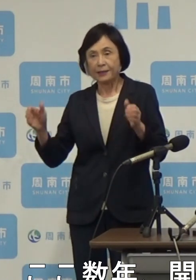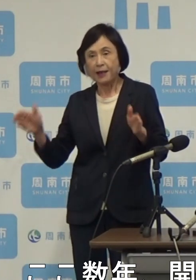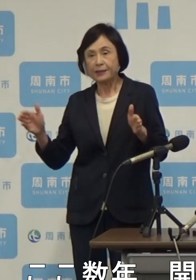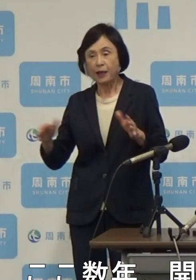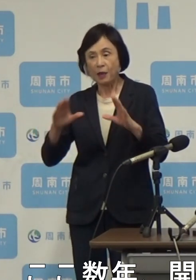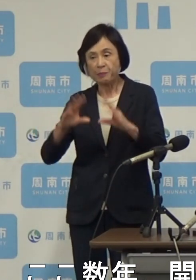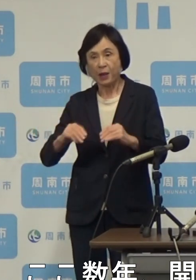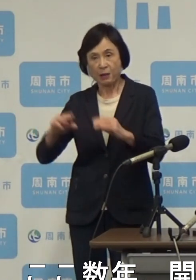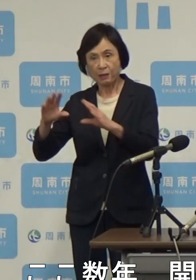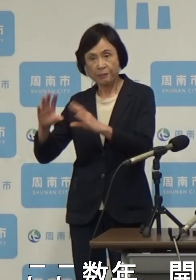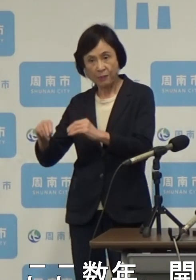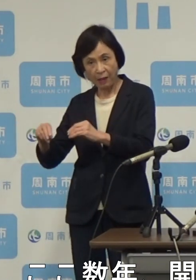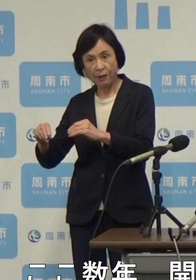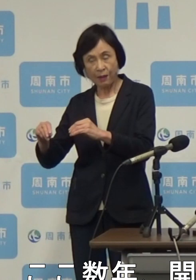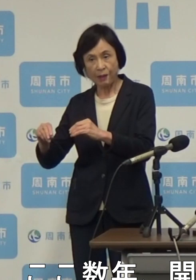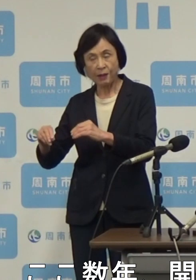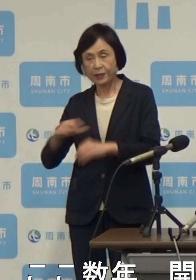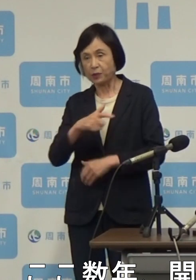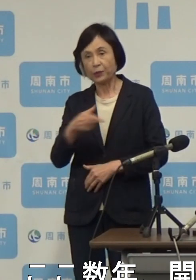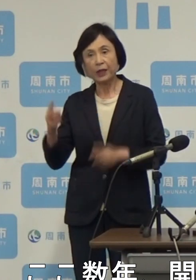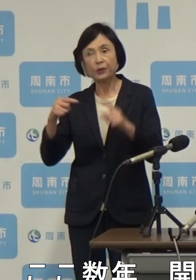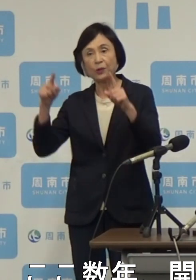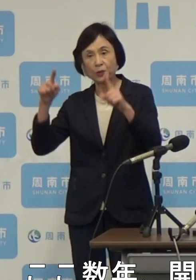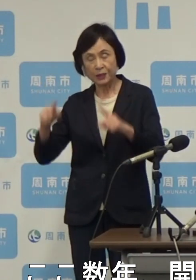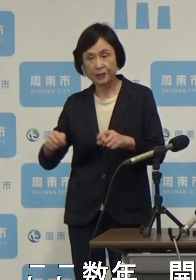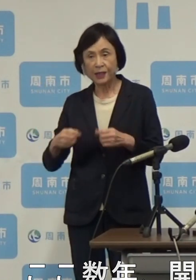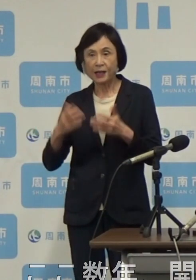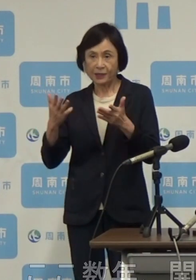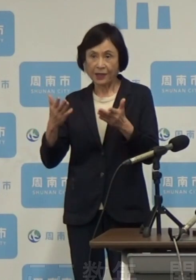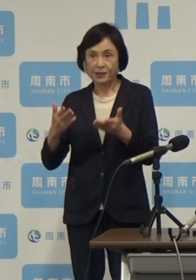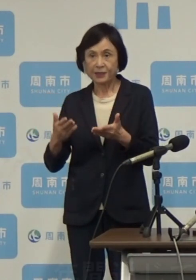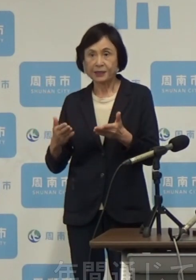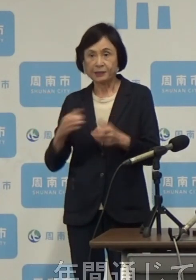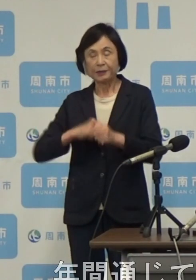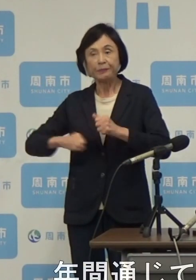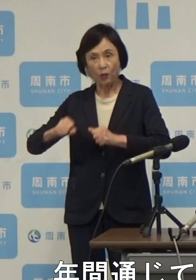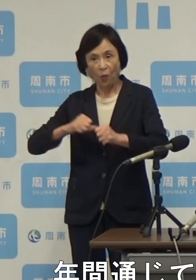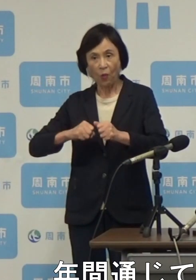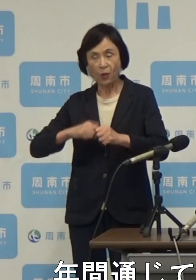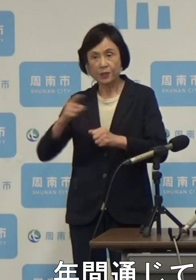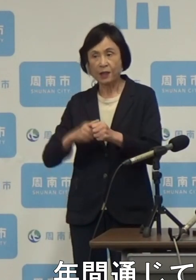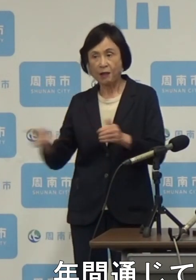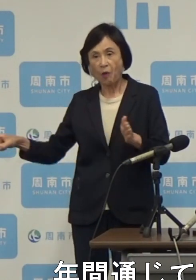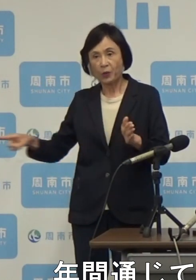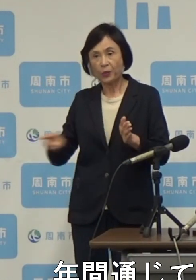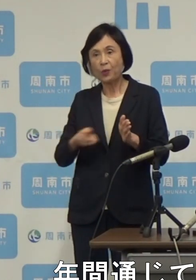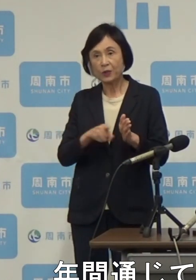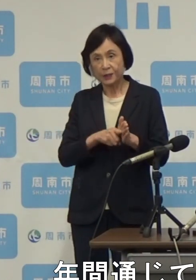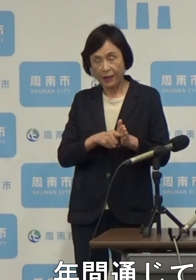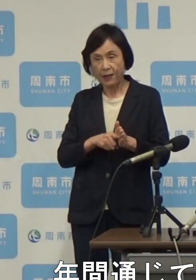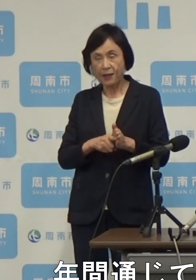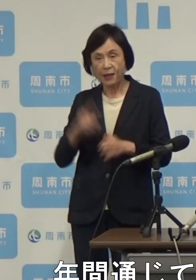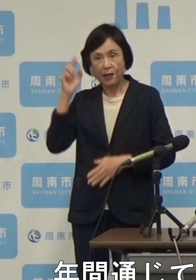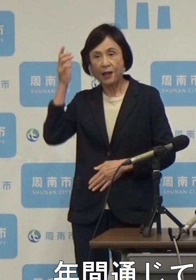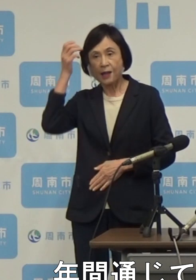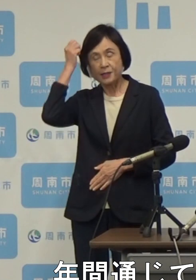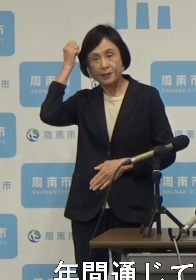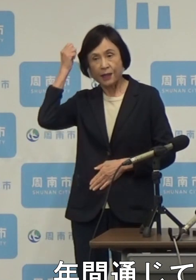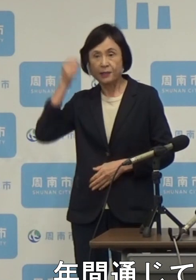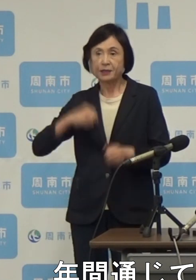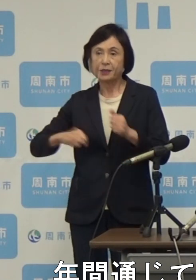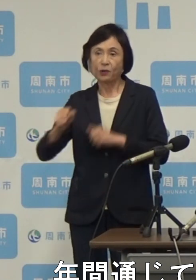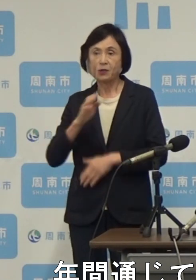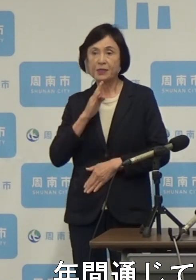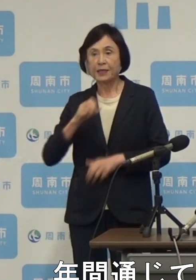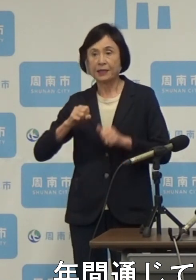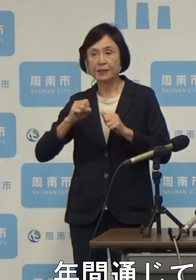催できていなかった行事や新規のイベントなど、年間を通じて周年記念事業を実